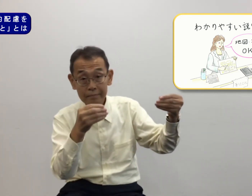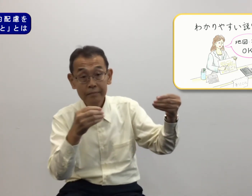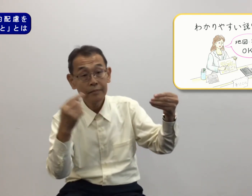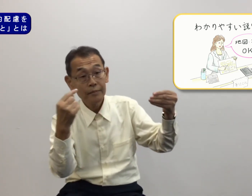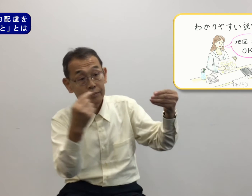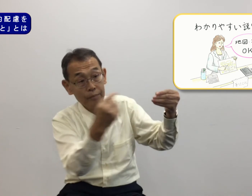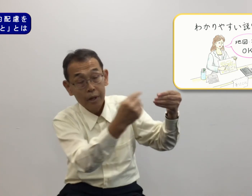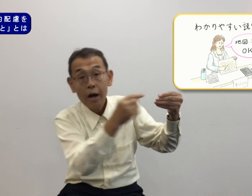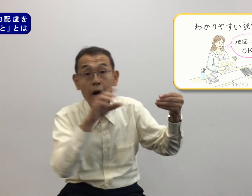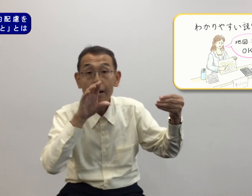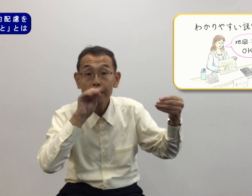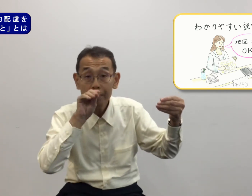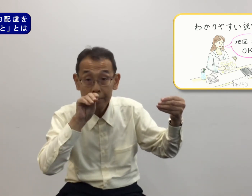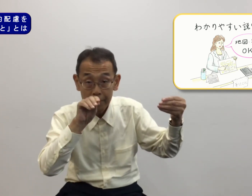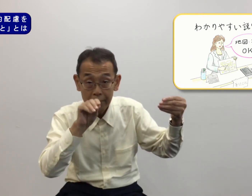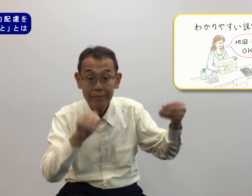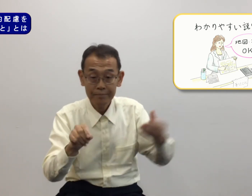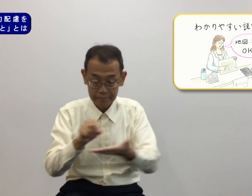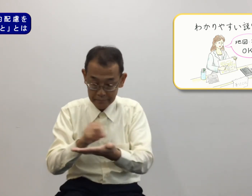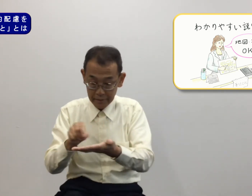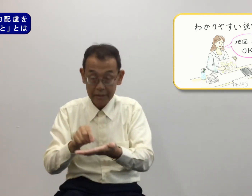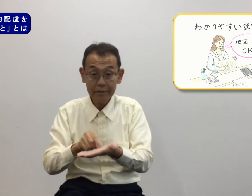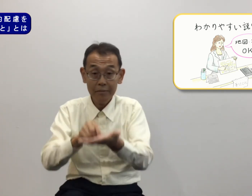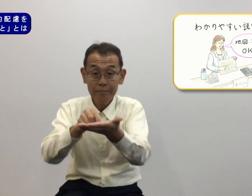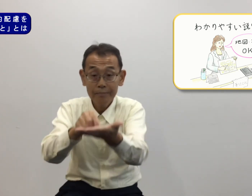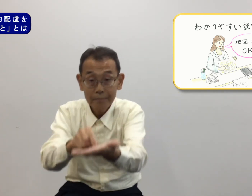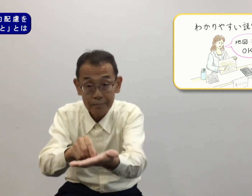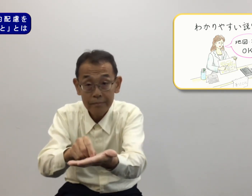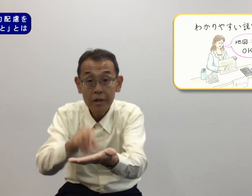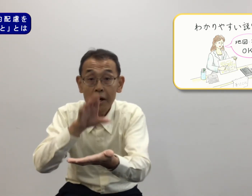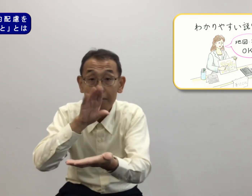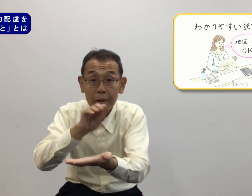を口頭でわかりやすく説明するなど